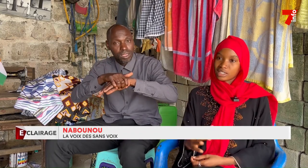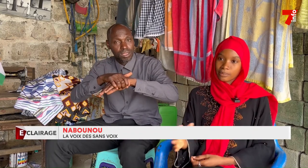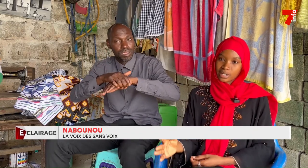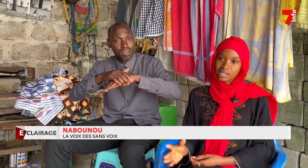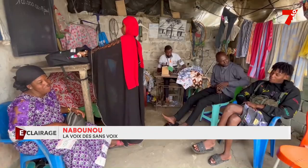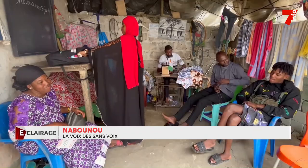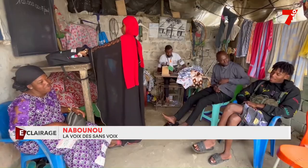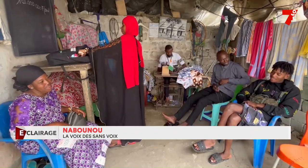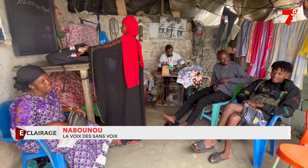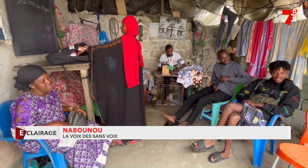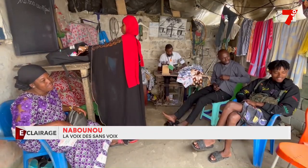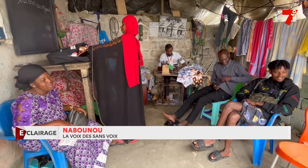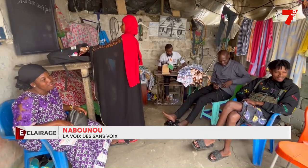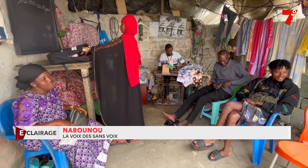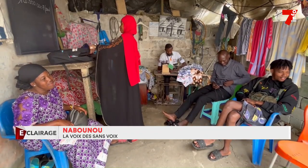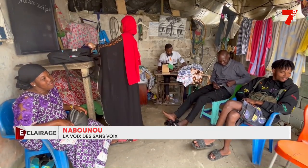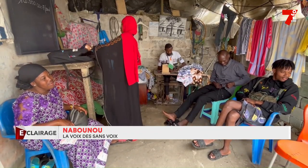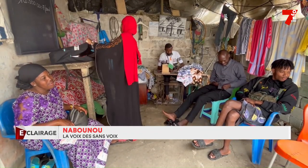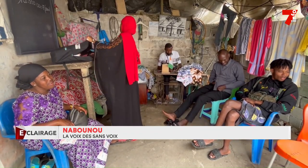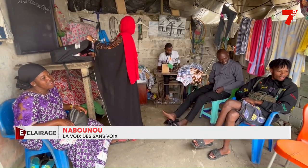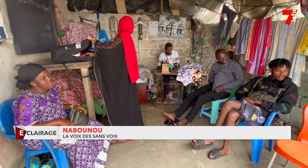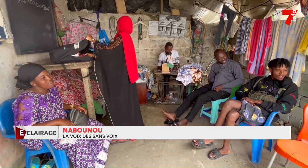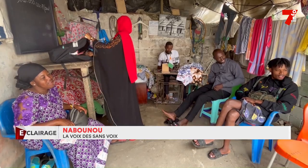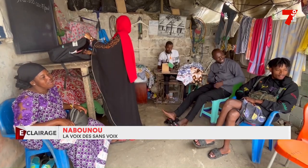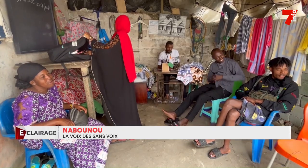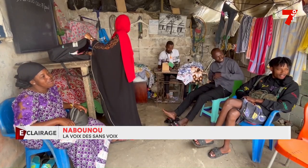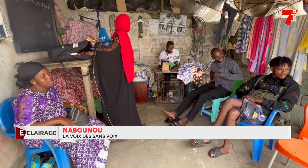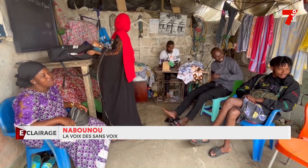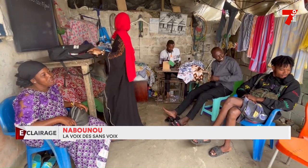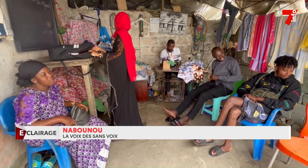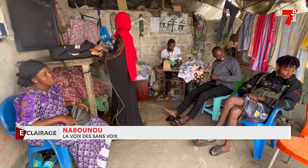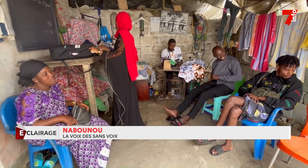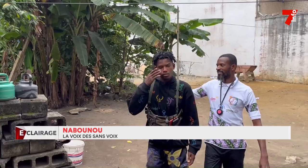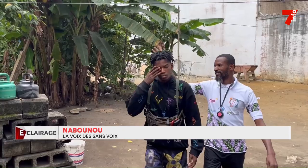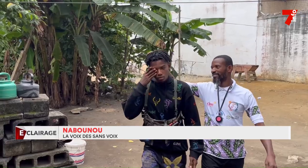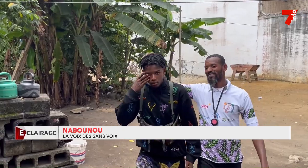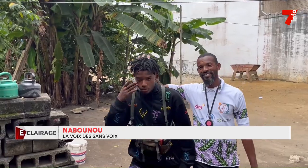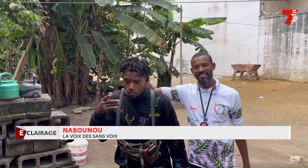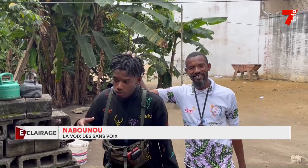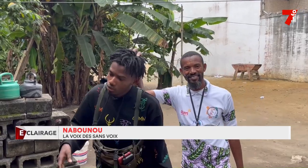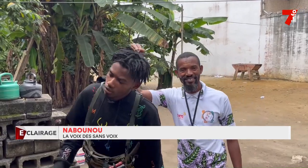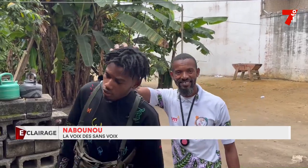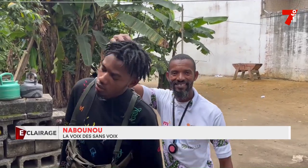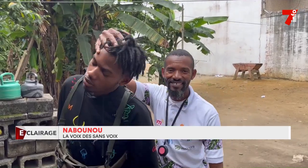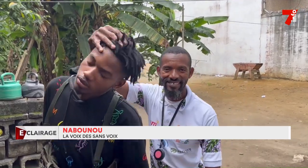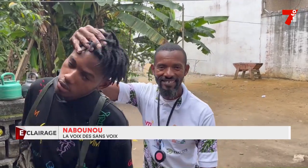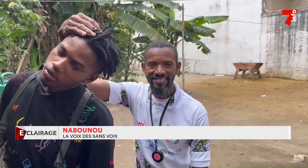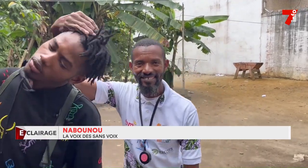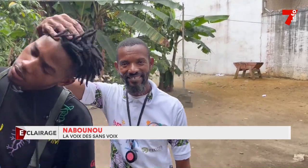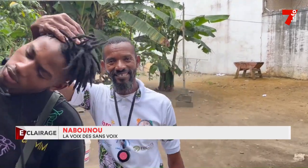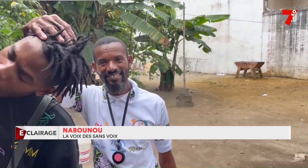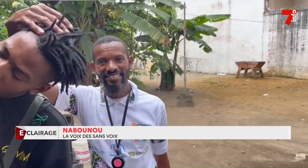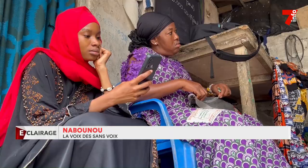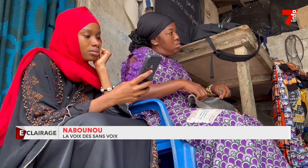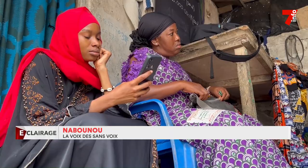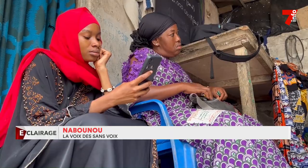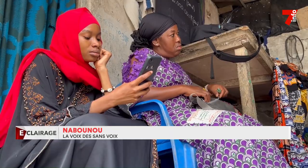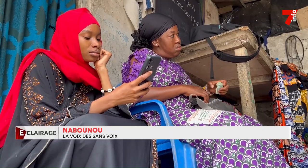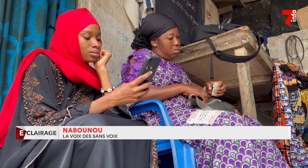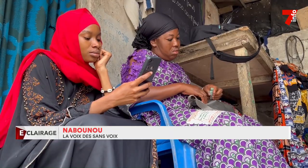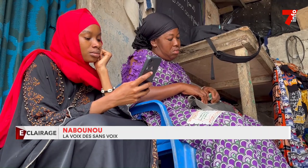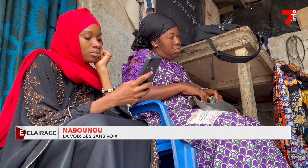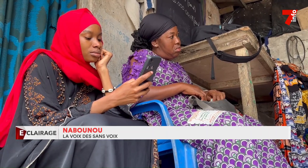interprètes. Et même si les parents de Nabounou sont muets et malentendants, cette jeune dame reste